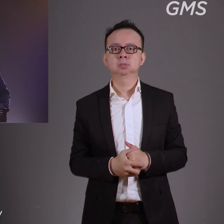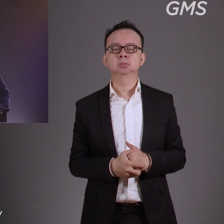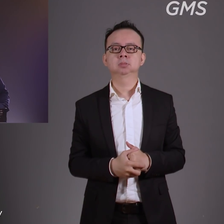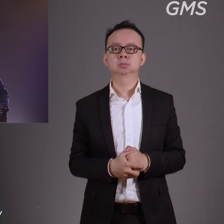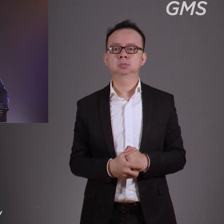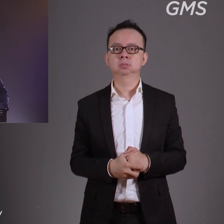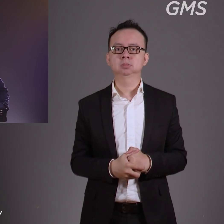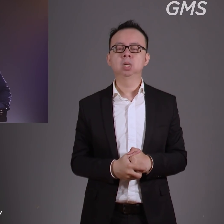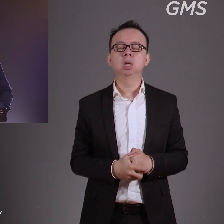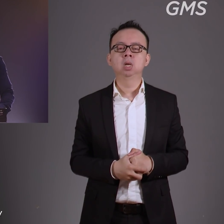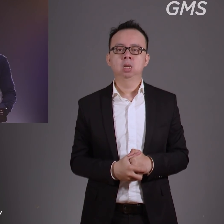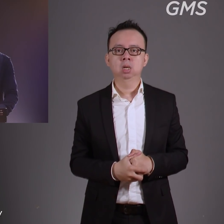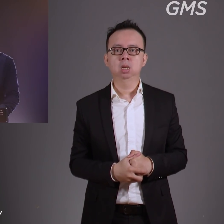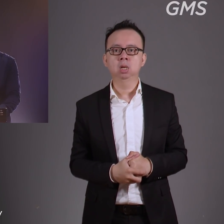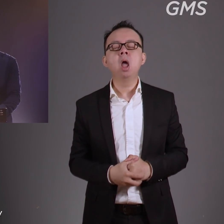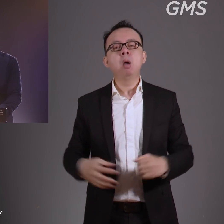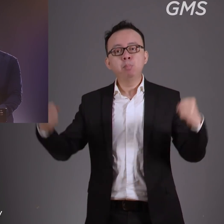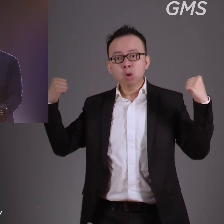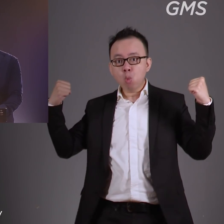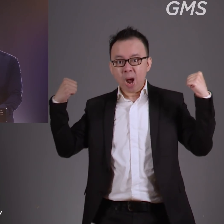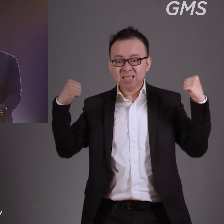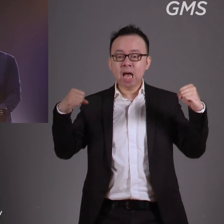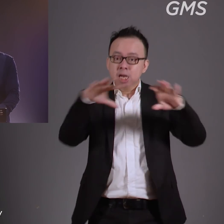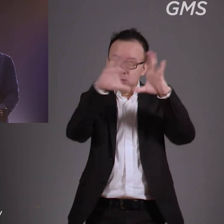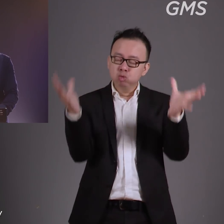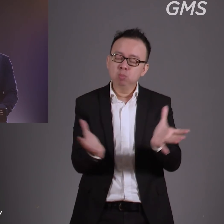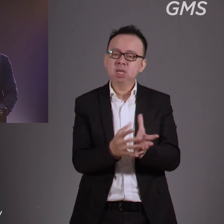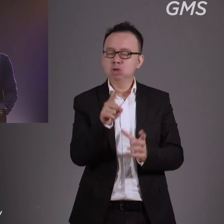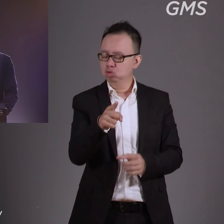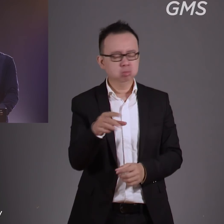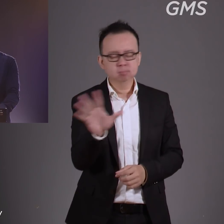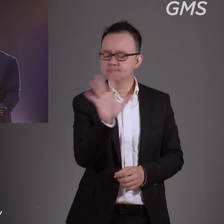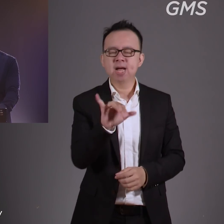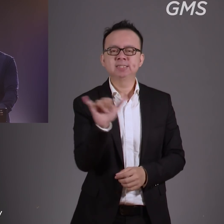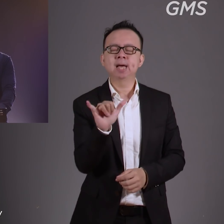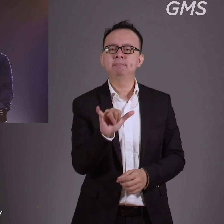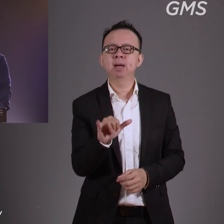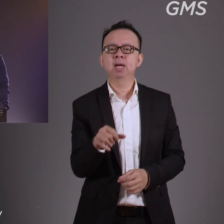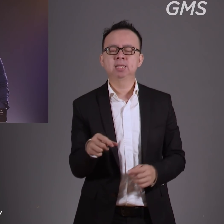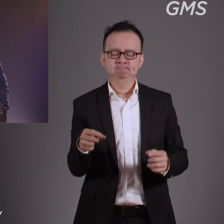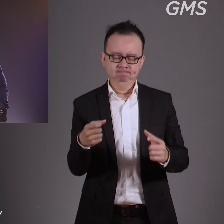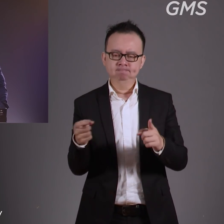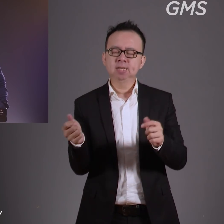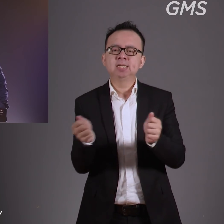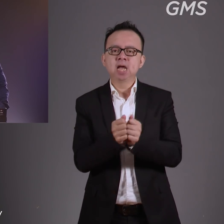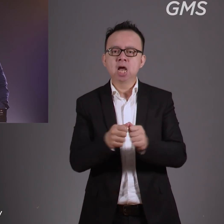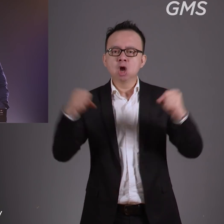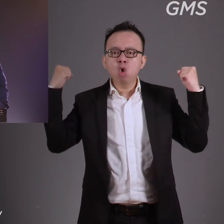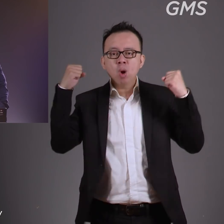gak ada hubungannya dengan kuasa Tuhan. Itu maksudnya satu, menentang Tuhan di dunia. Sejak